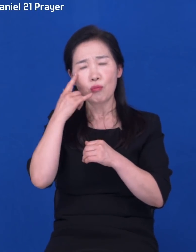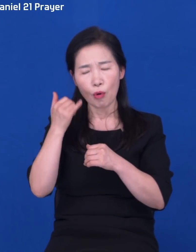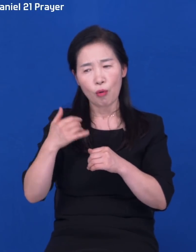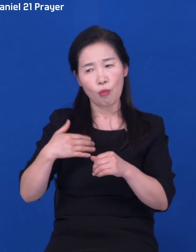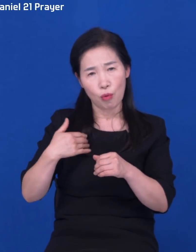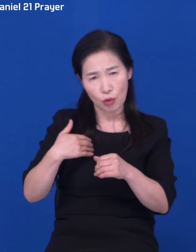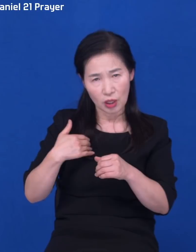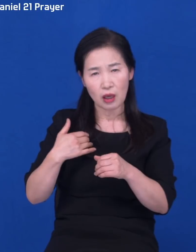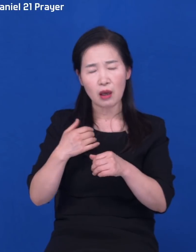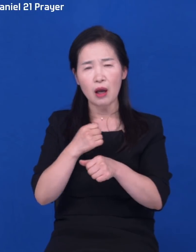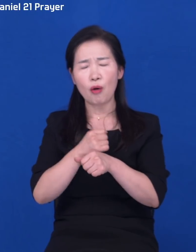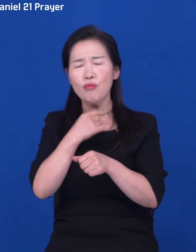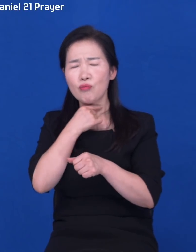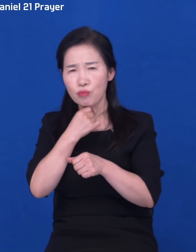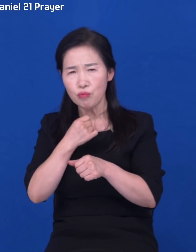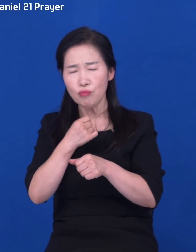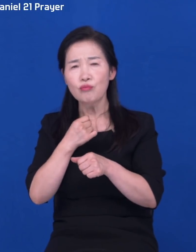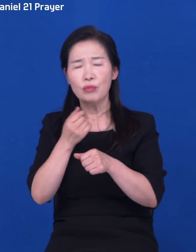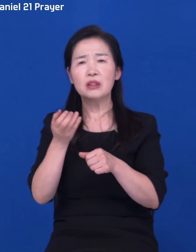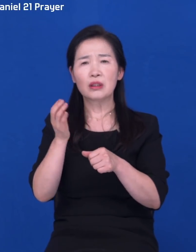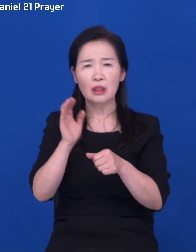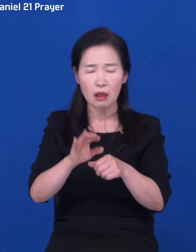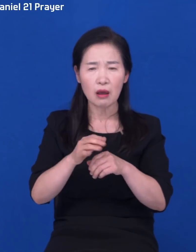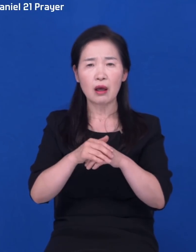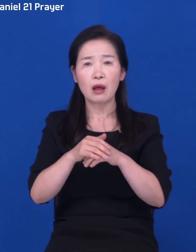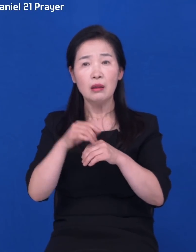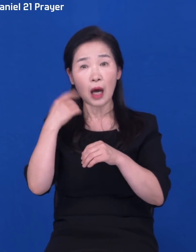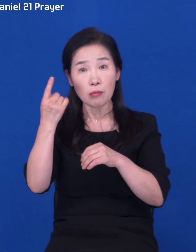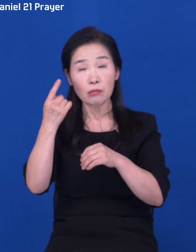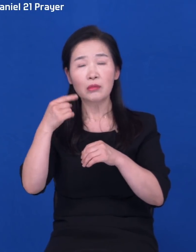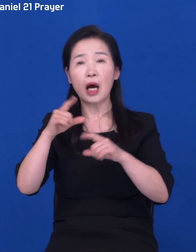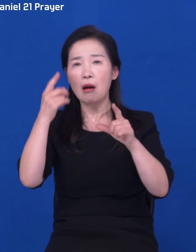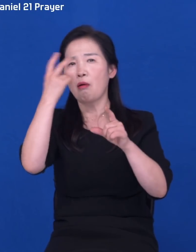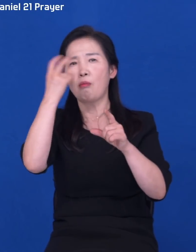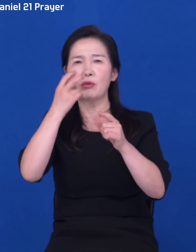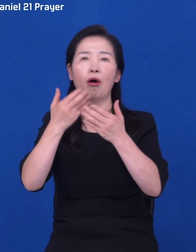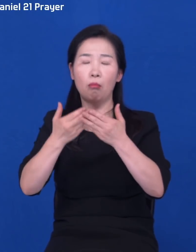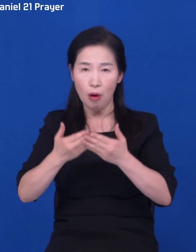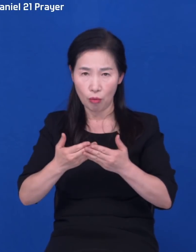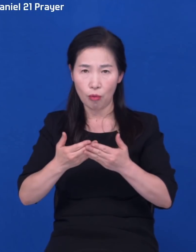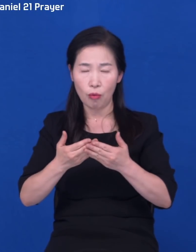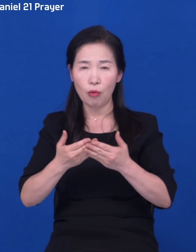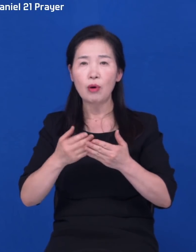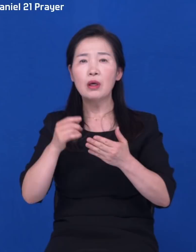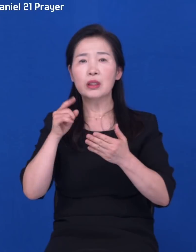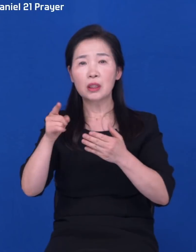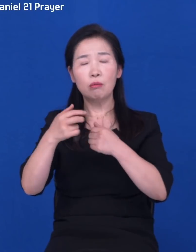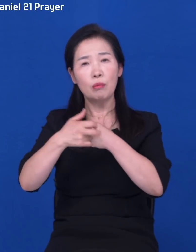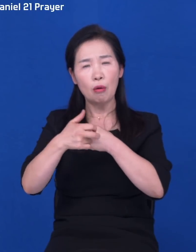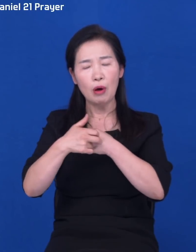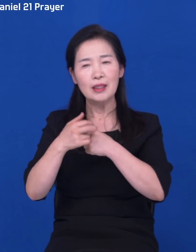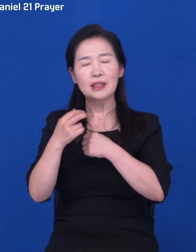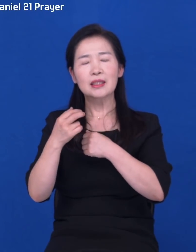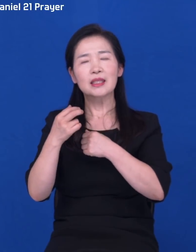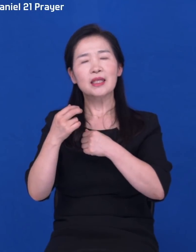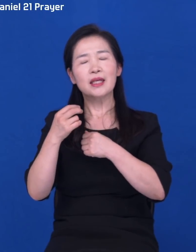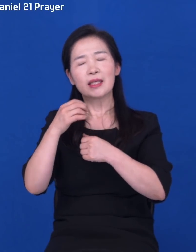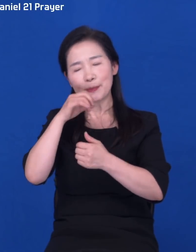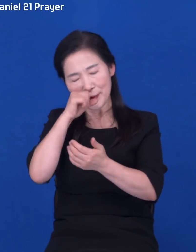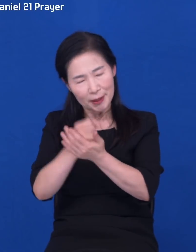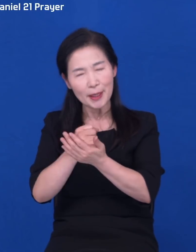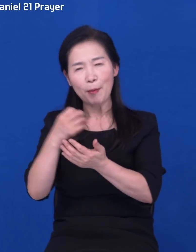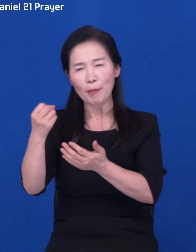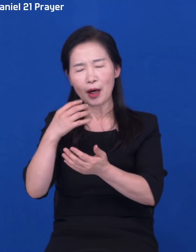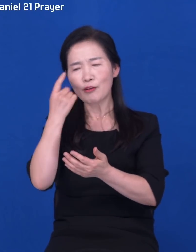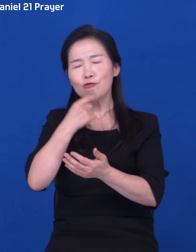안 됐는데 바로 해줘서 다음날 검사를 받고 그 병원에서 그래도 오진입니다 할 줄 알았는데 갔더니 우리